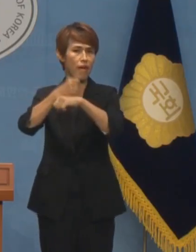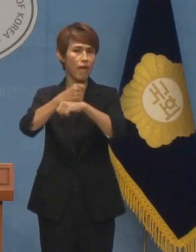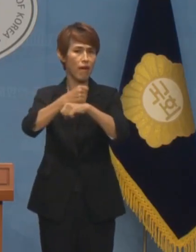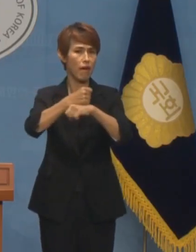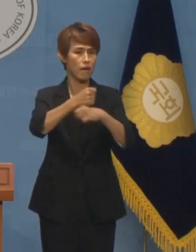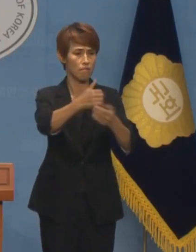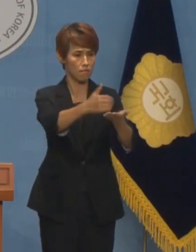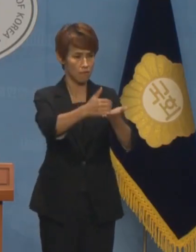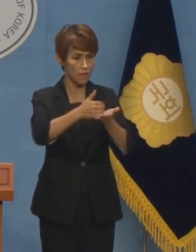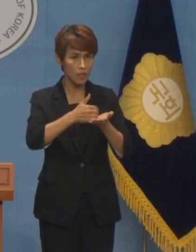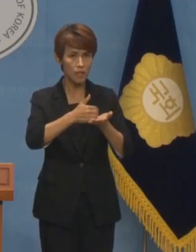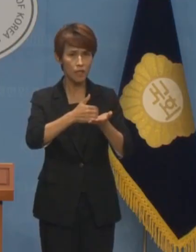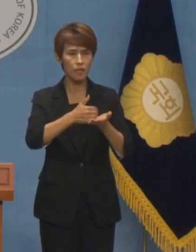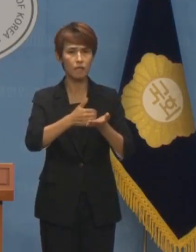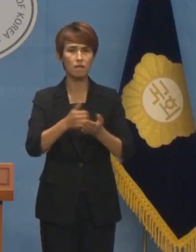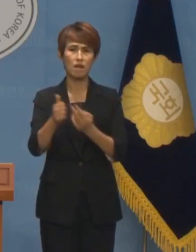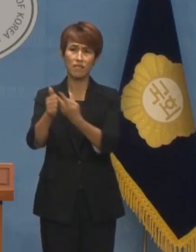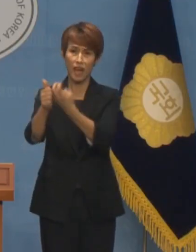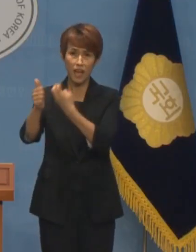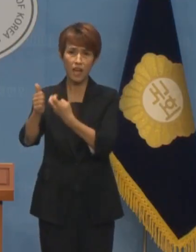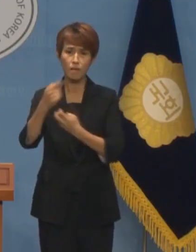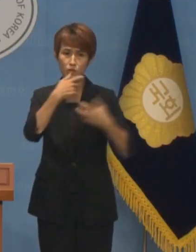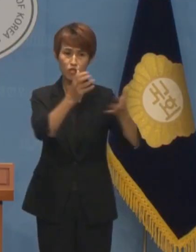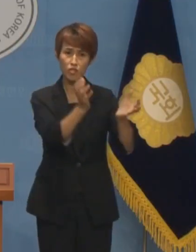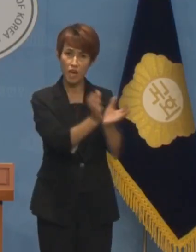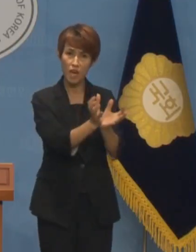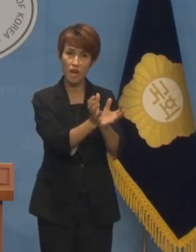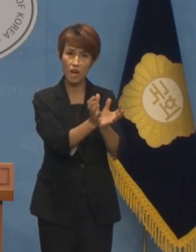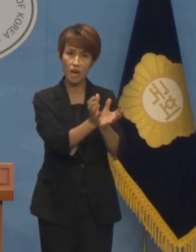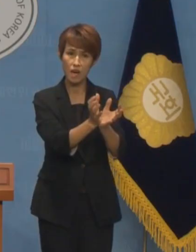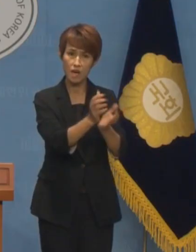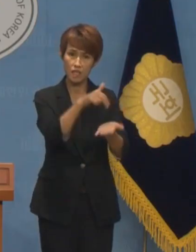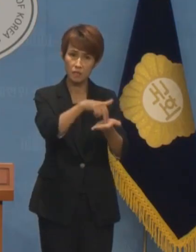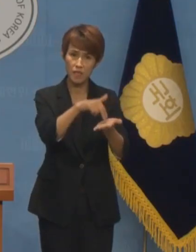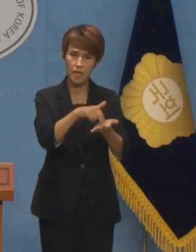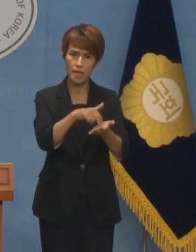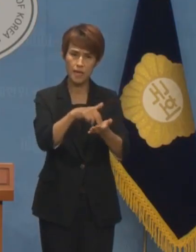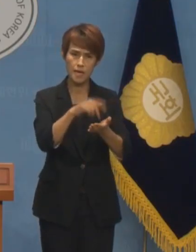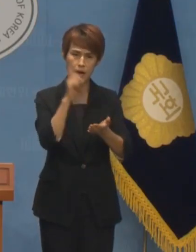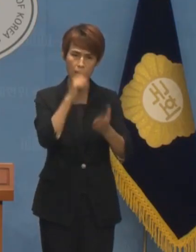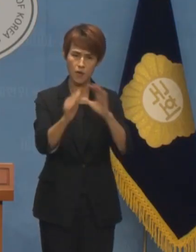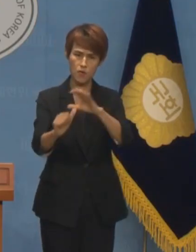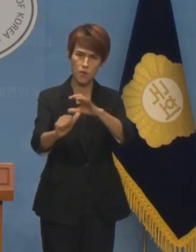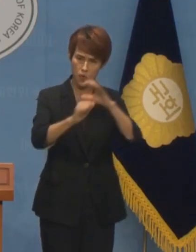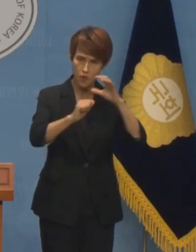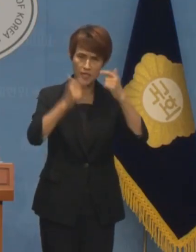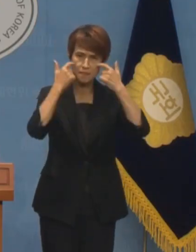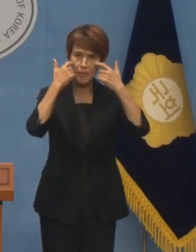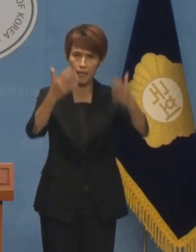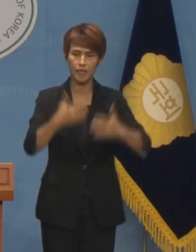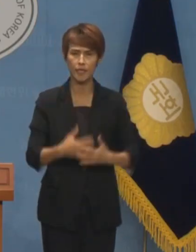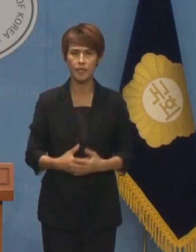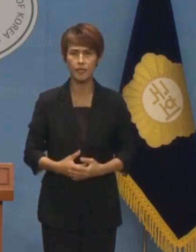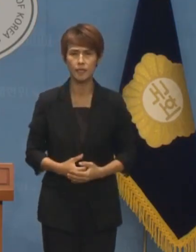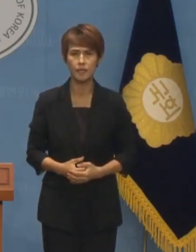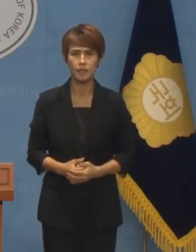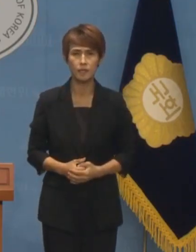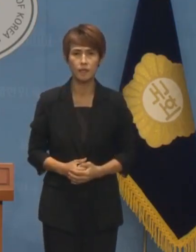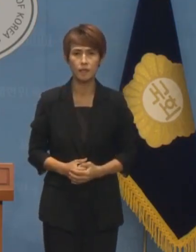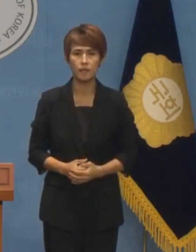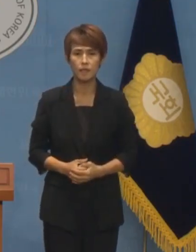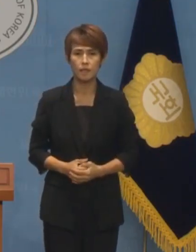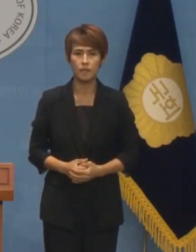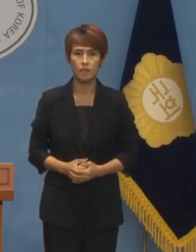것만 보더라도 탄핵이 민주당의 정략에 악용되고 있다는 것을 알 수 있습니다.